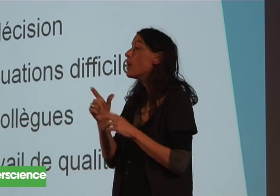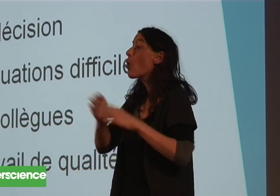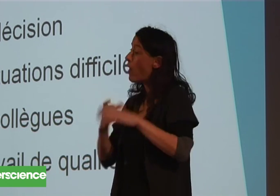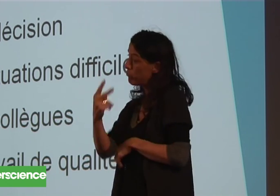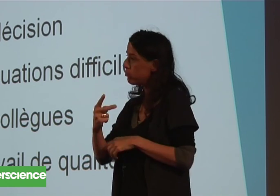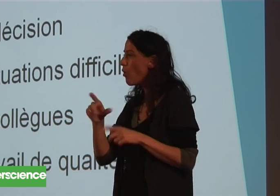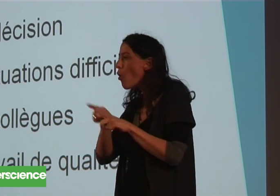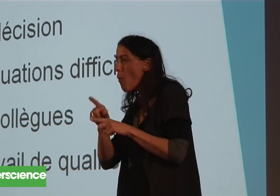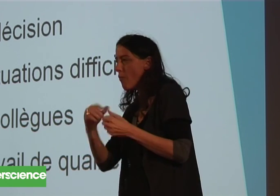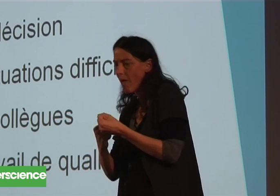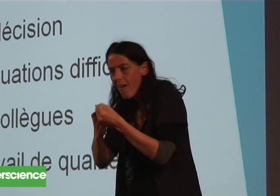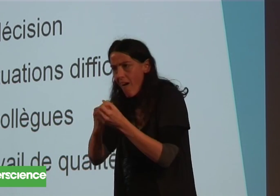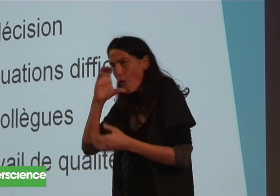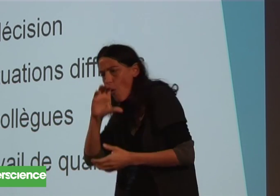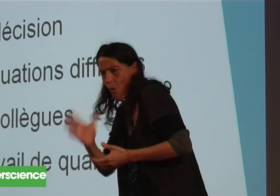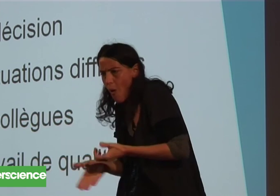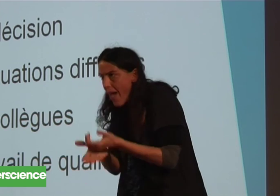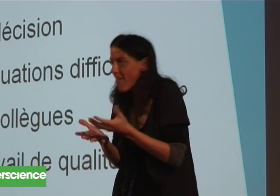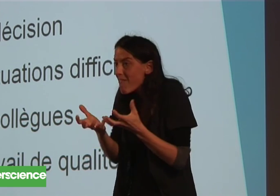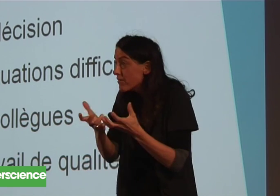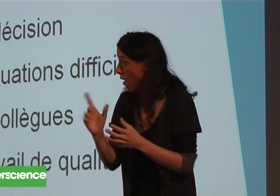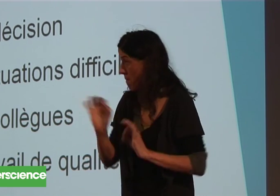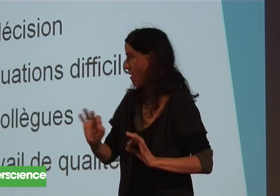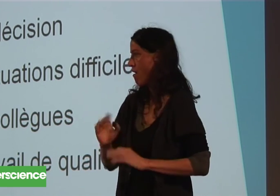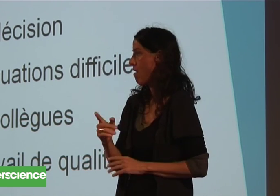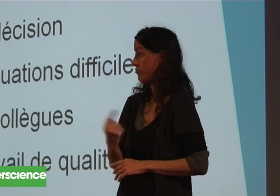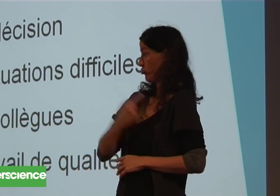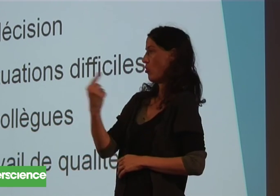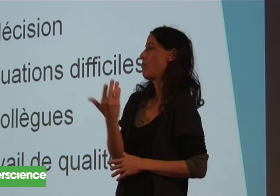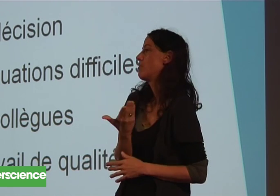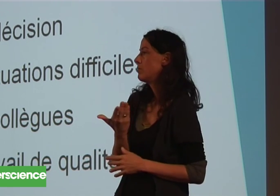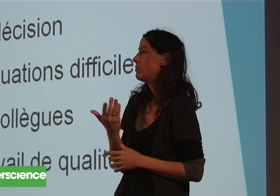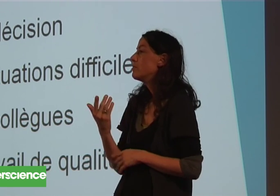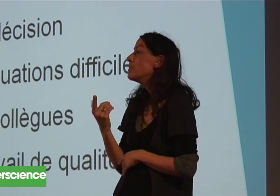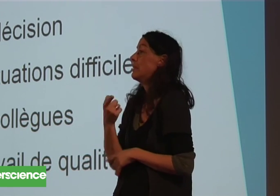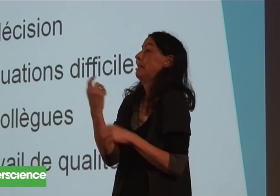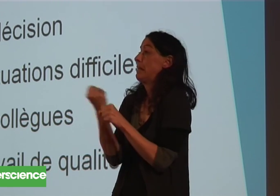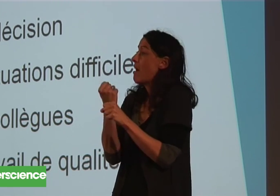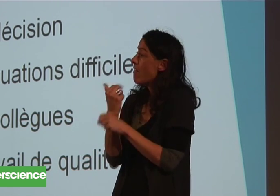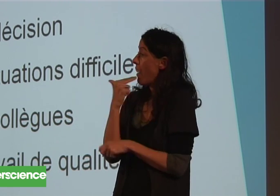collègues. Et enfin, elles vont avoir moins de moyens pour effectuer un travail de qualité.